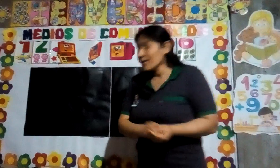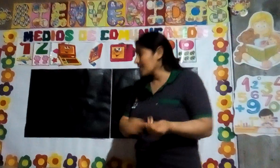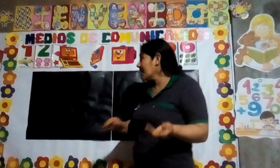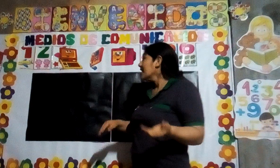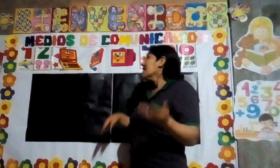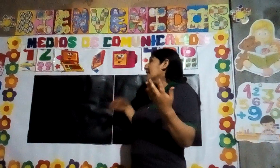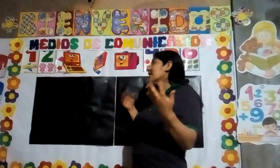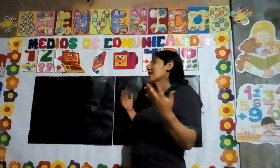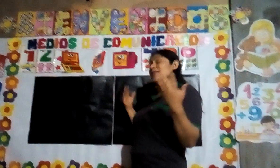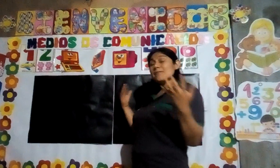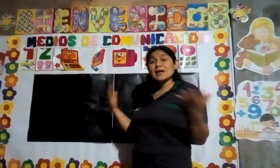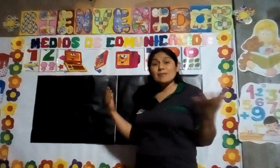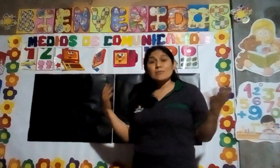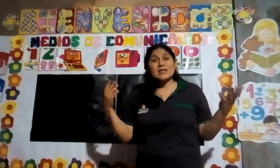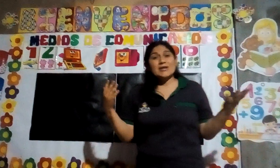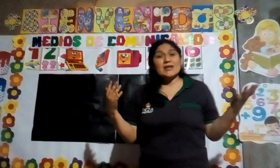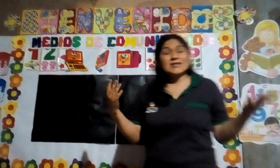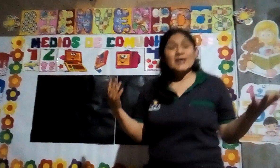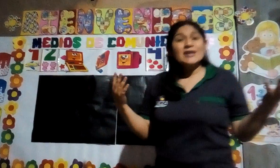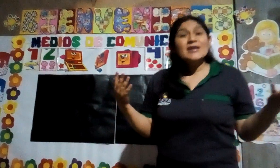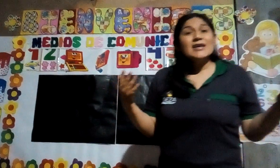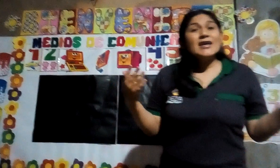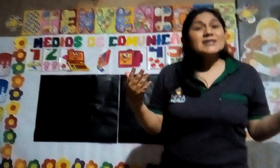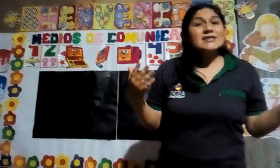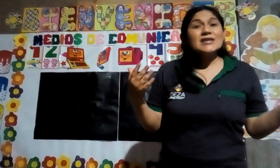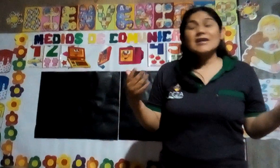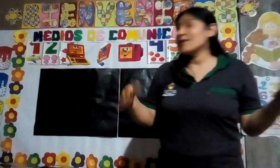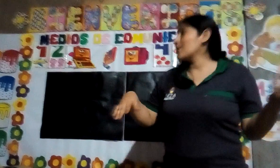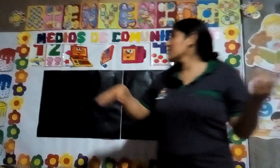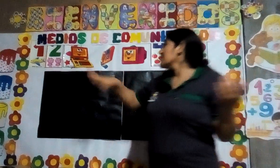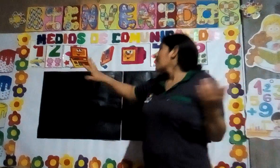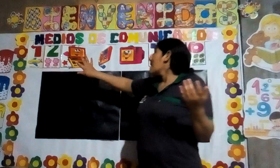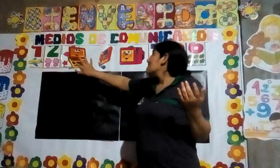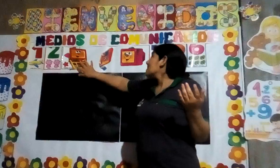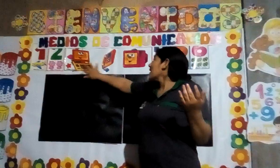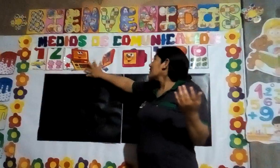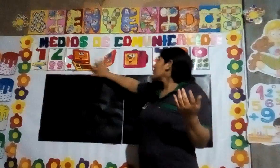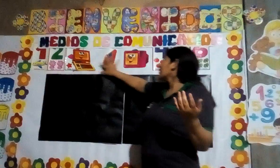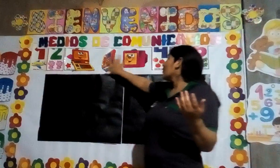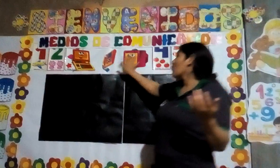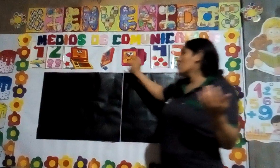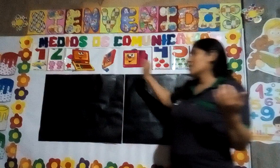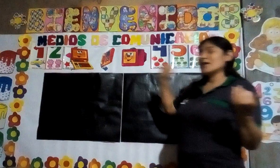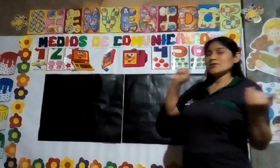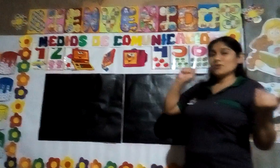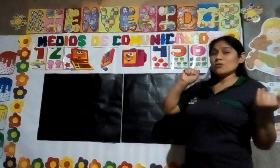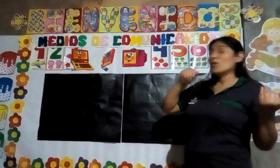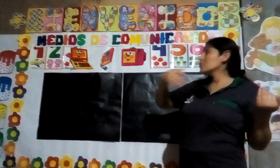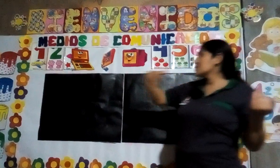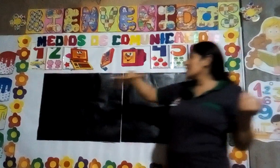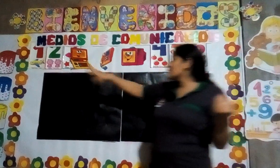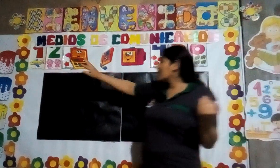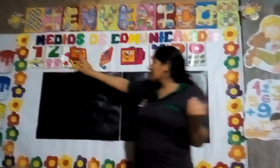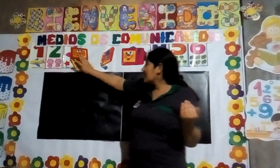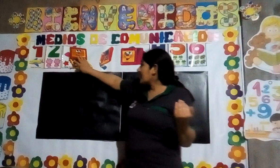¿ya? Y el tema que vamos a realizar es acerca de los medios de comunicación. Como ustedes pueden ver, aquí